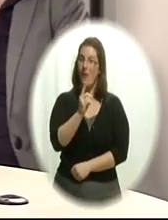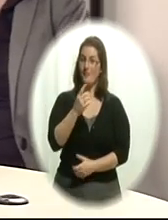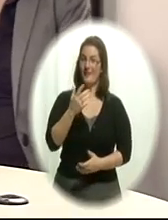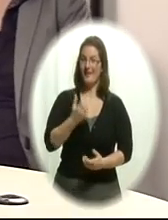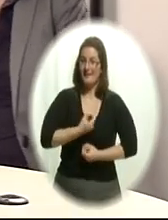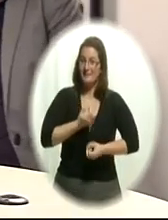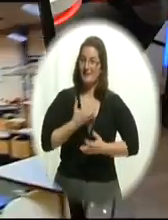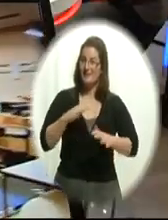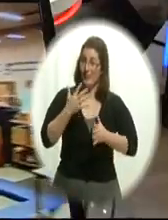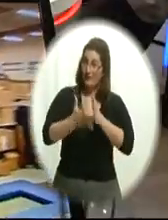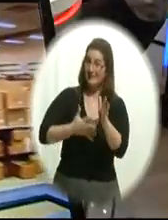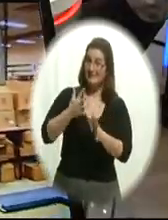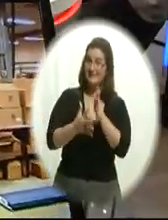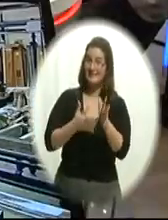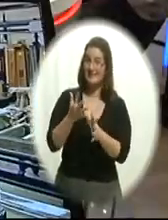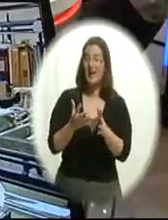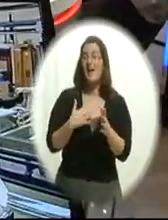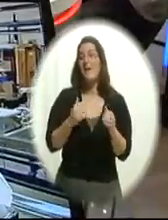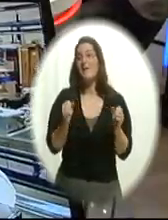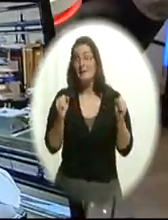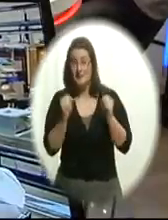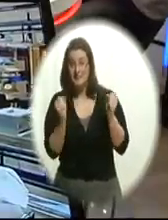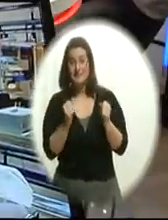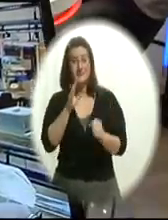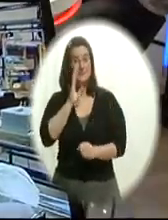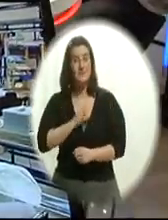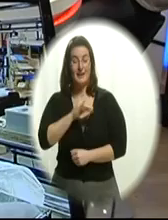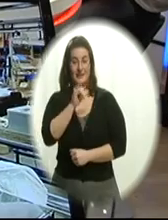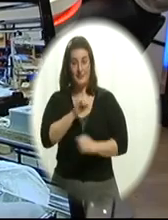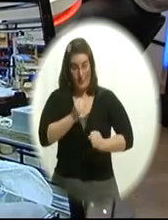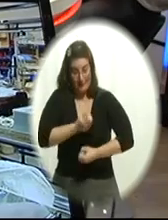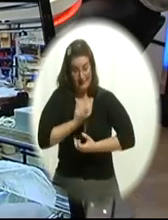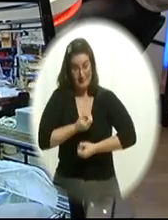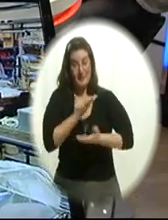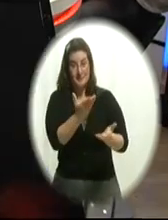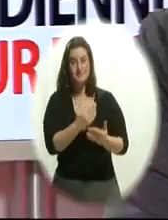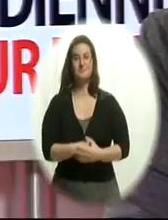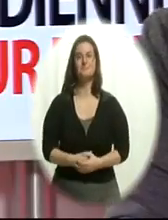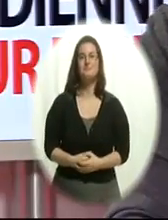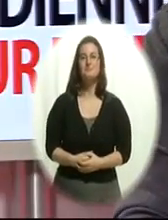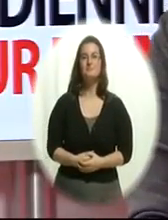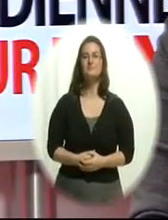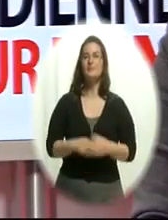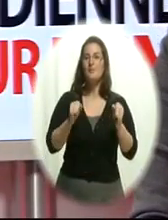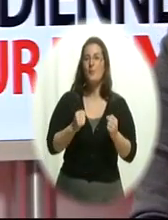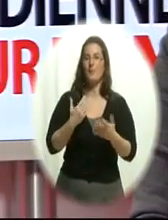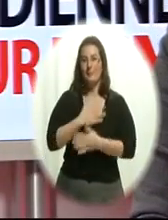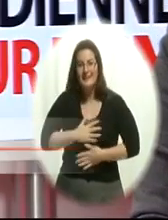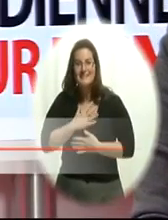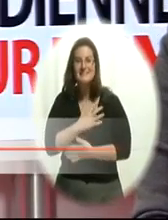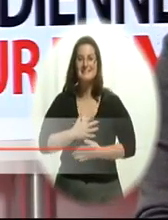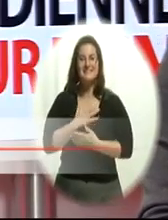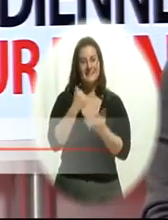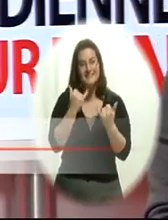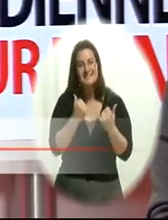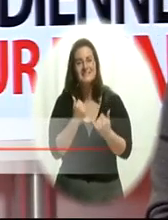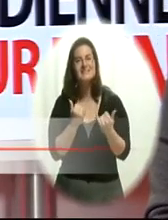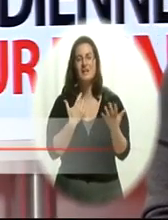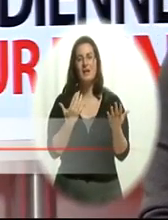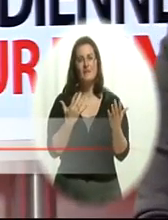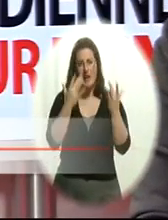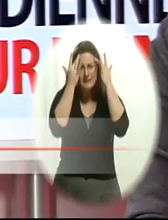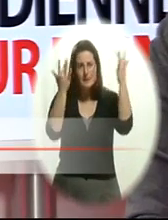langue des signes. Est-ce qu'on voudrait, entre guillemets, Yves, vous entendre ? Nous dire le plaisir que vous avez à être avec nous, nous parler de votre expérience